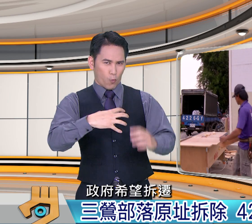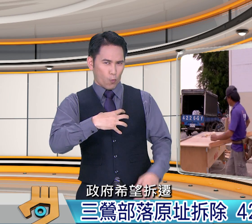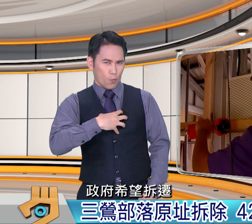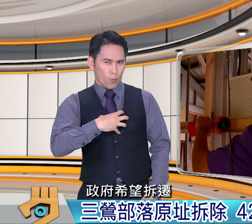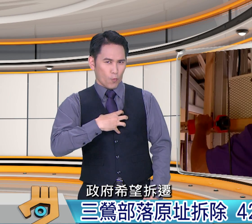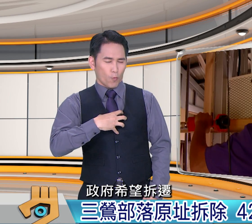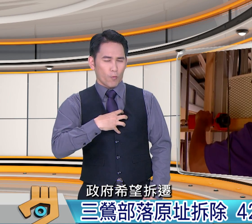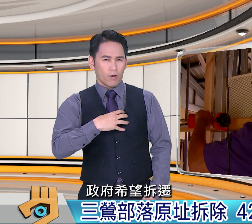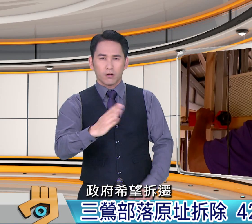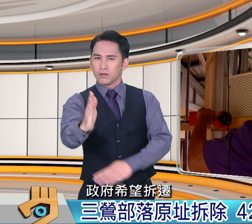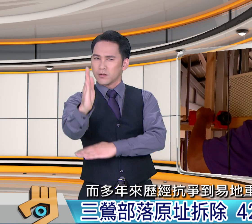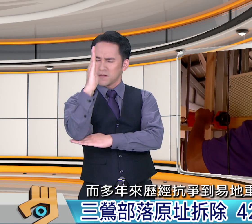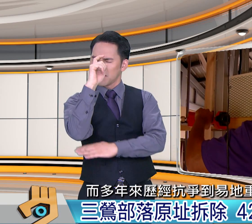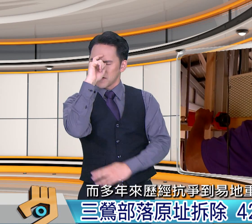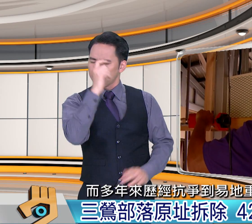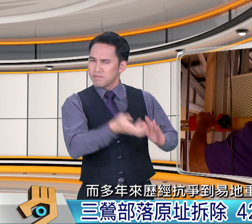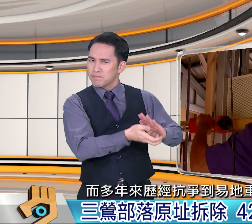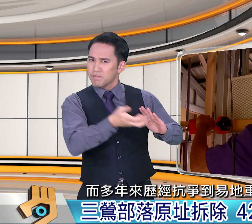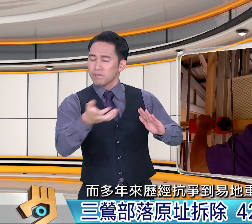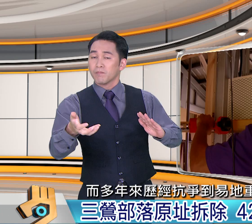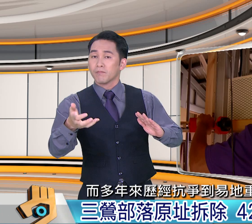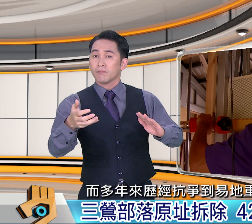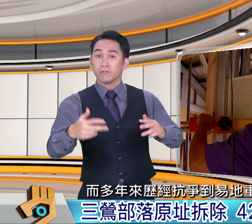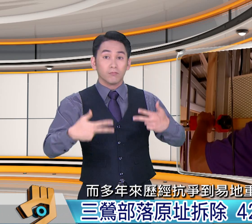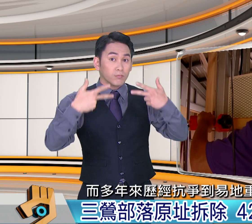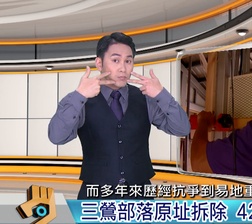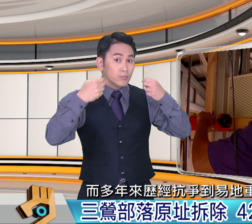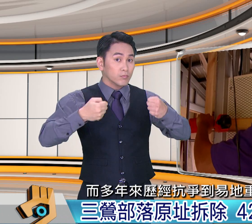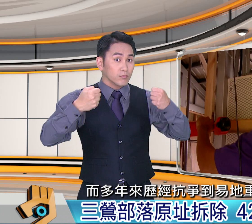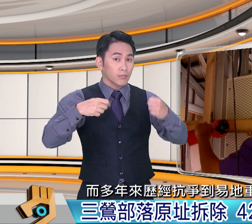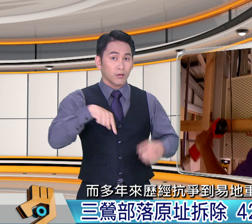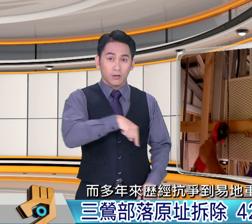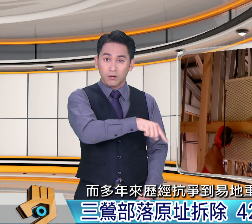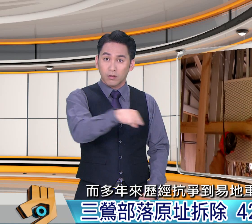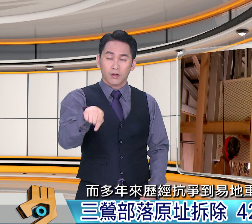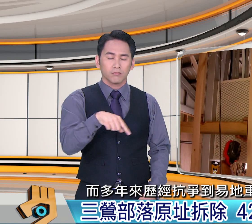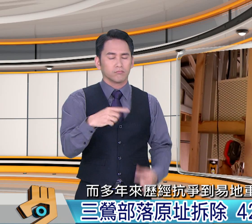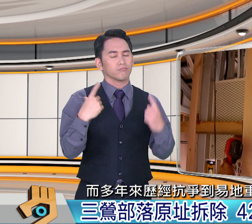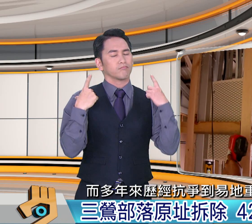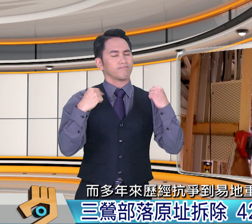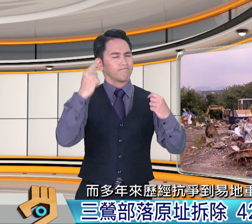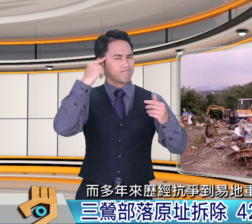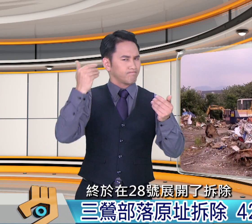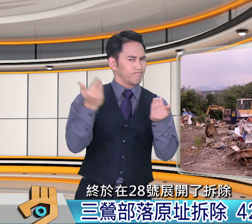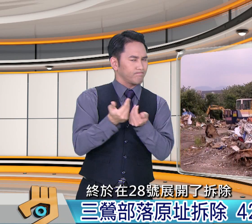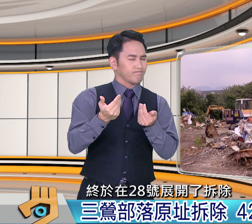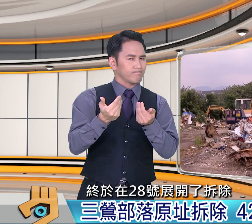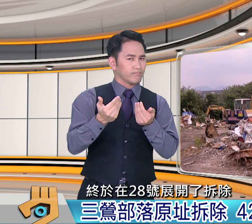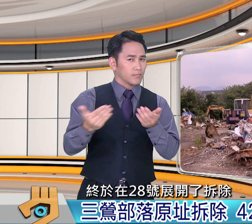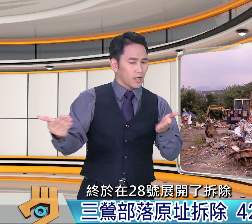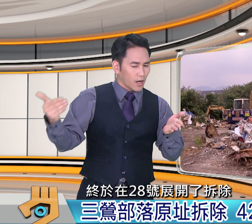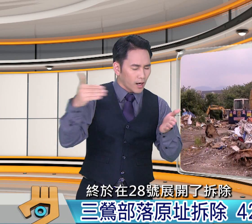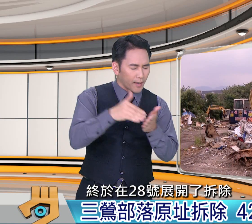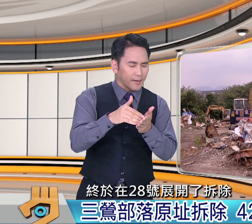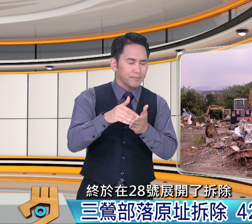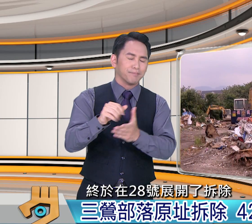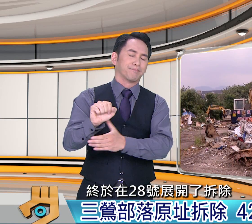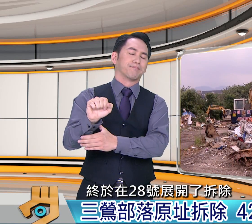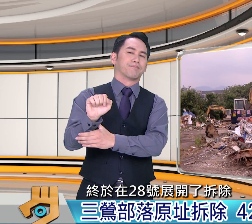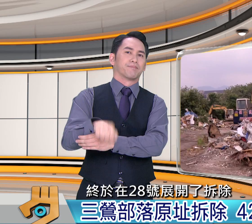迁，而多年来历经抗争到异地重建，终于在28号展开